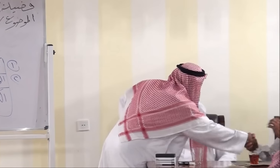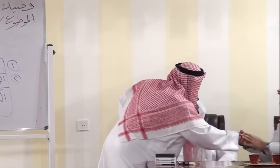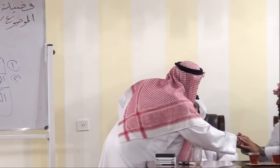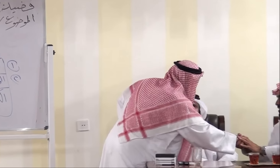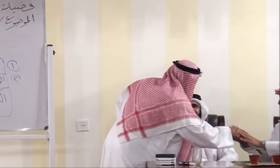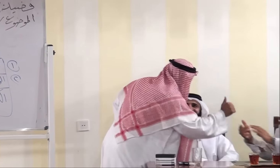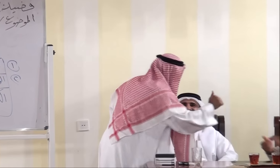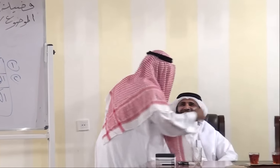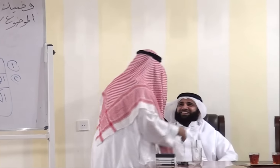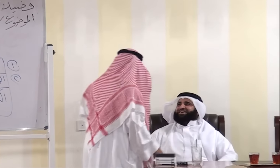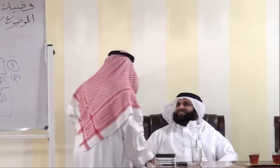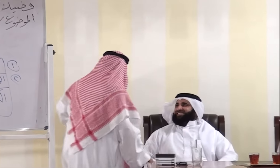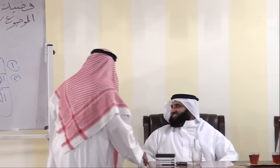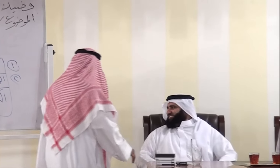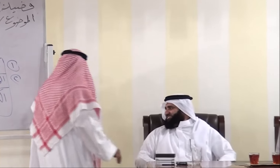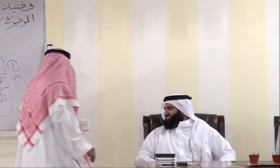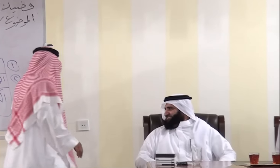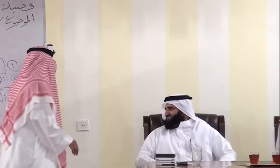وعليكم السلام ورحمة الله.